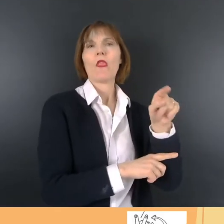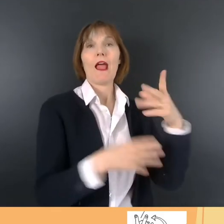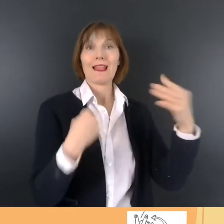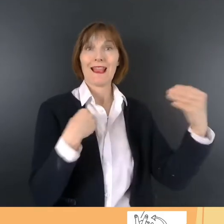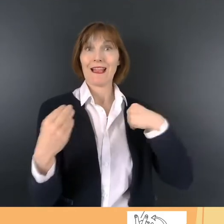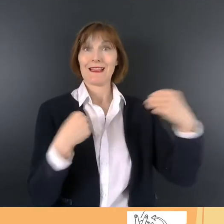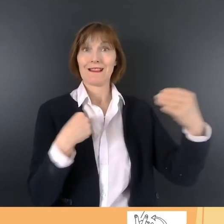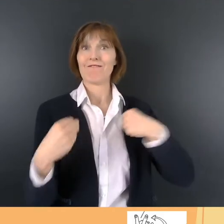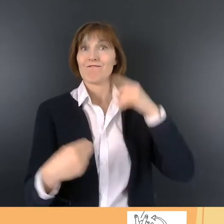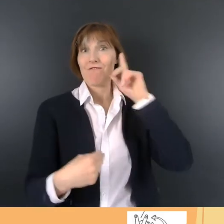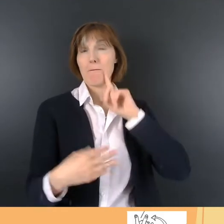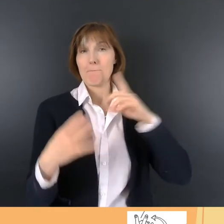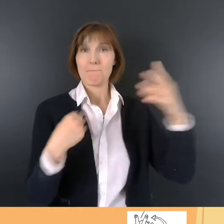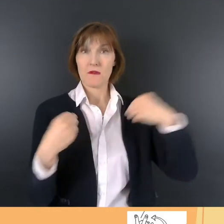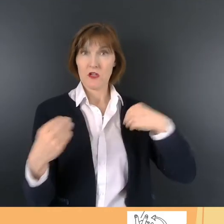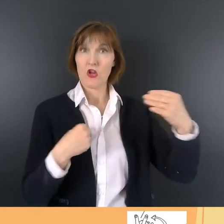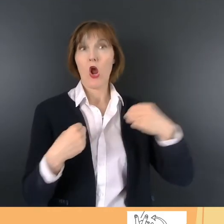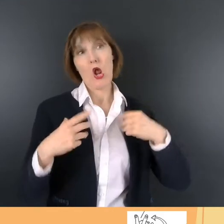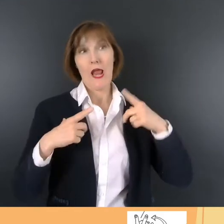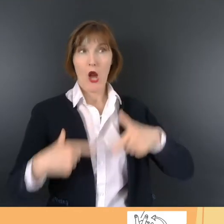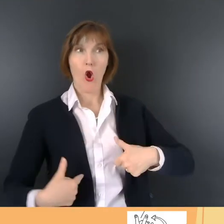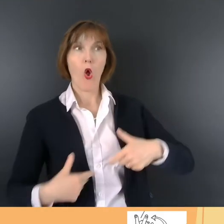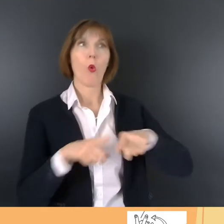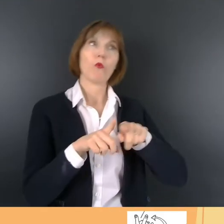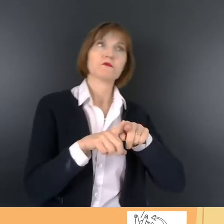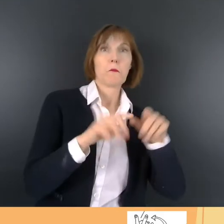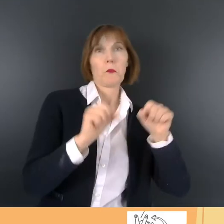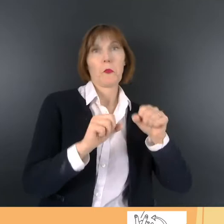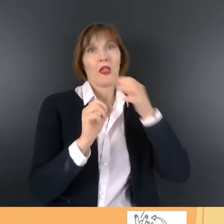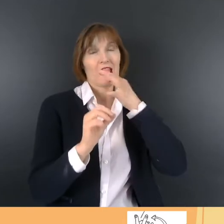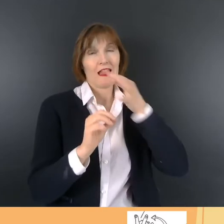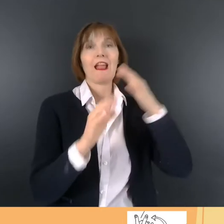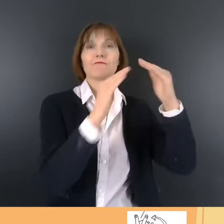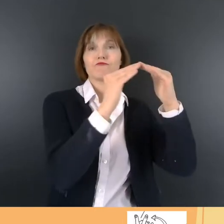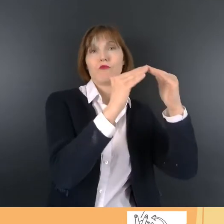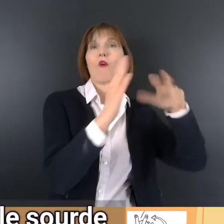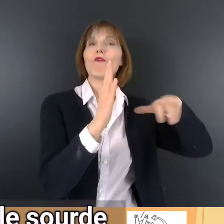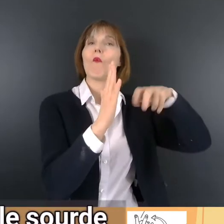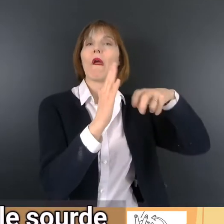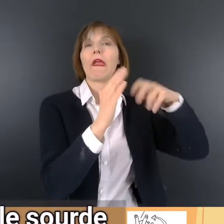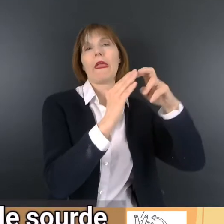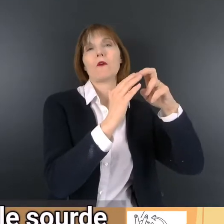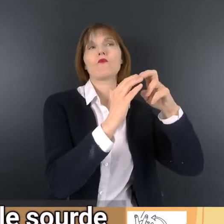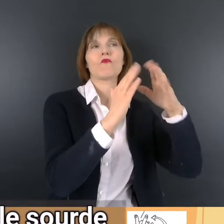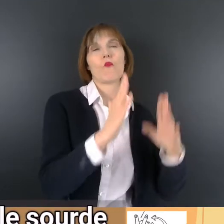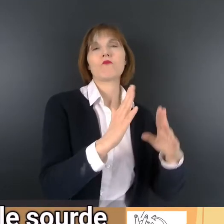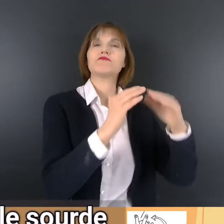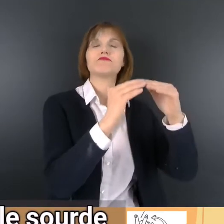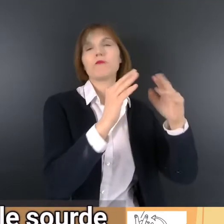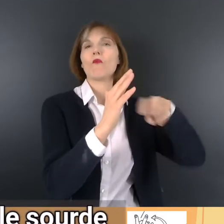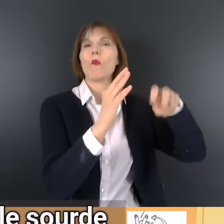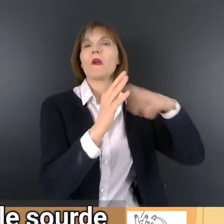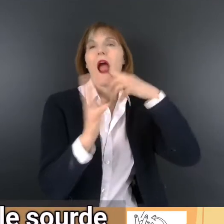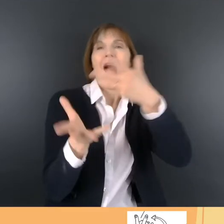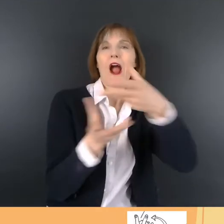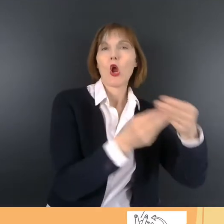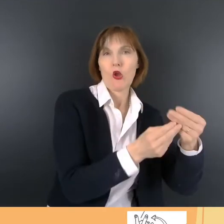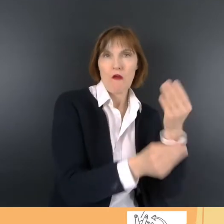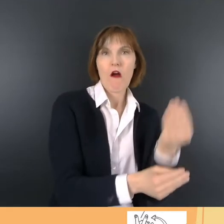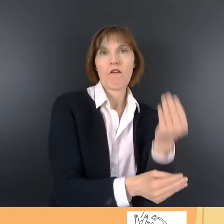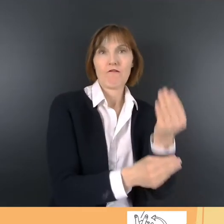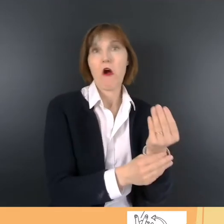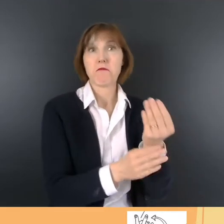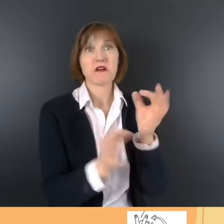Directrice d'école, on peut dire, d'un orphelinat, en fait, on peut dire aussi. Mais cet enfant est la seule sourde parmi tous les autres enfants.